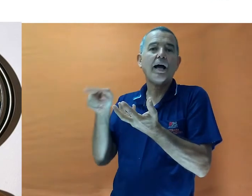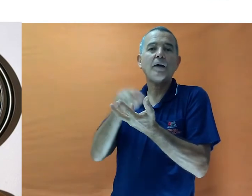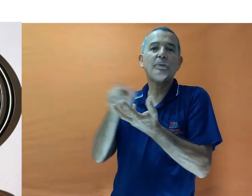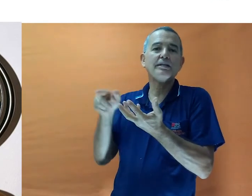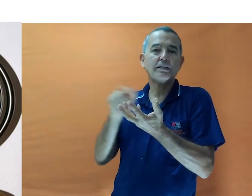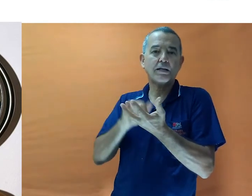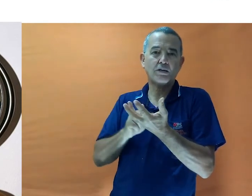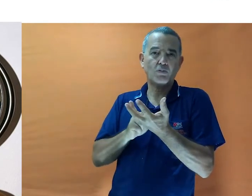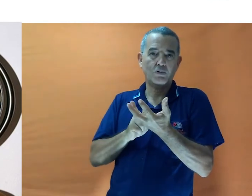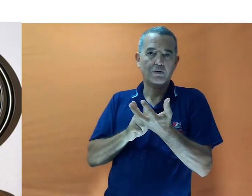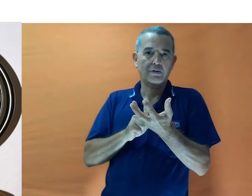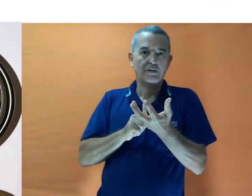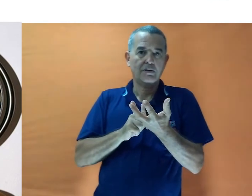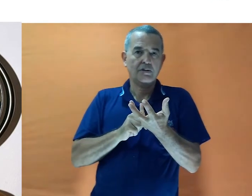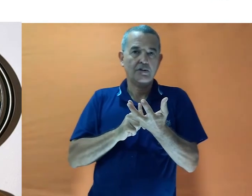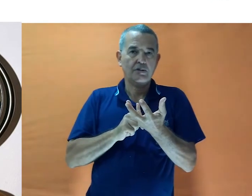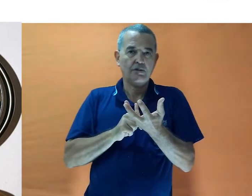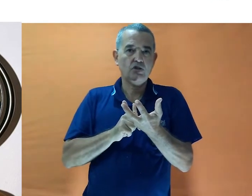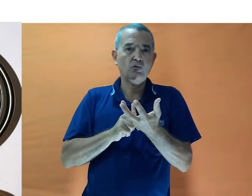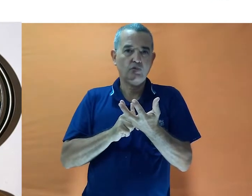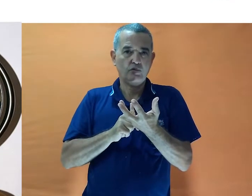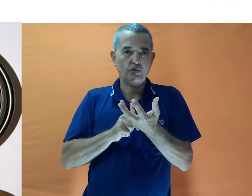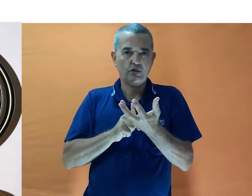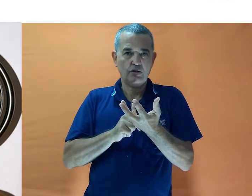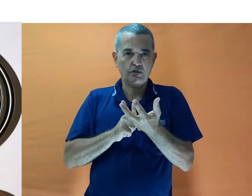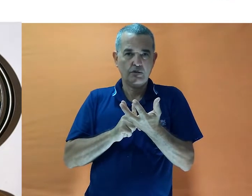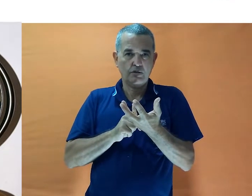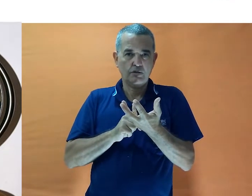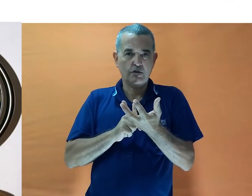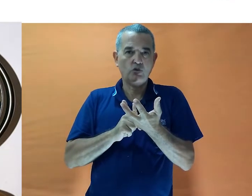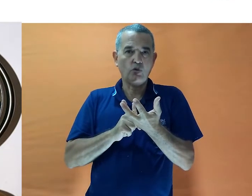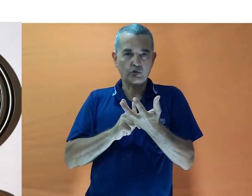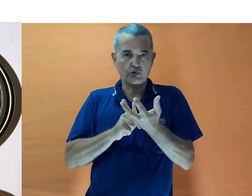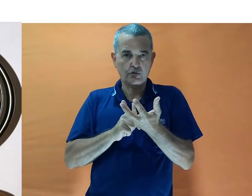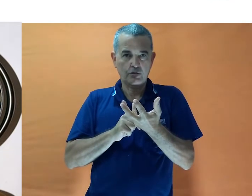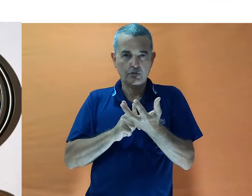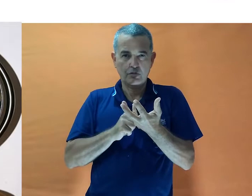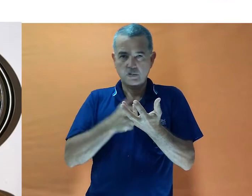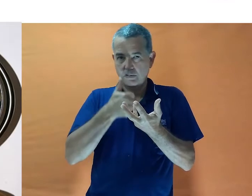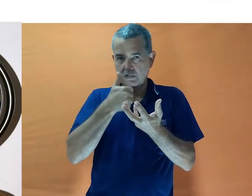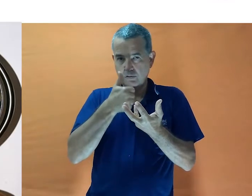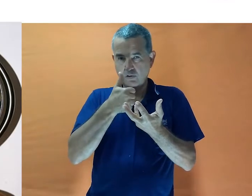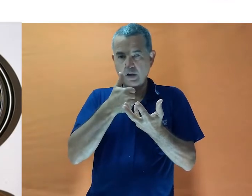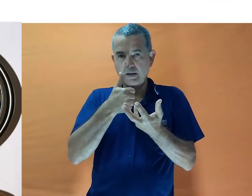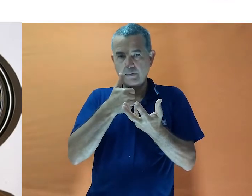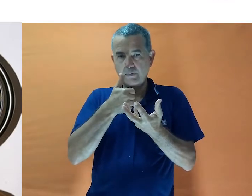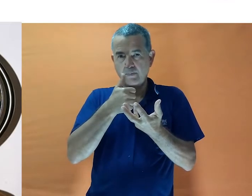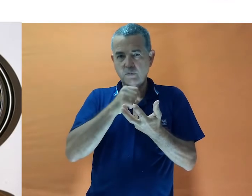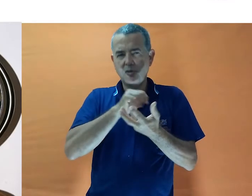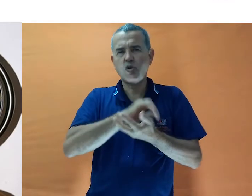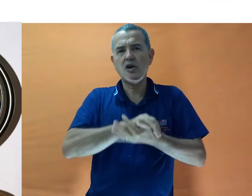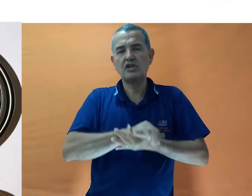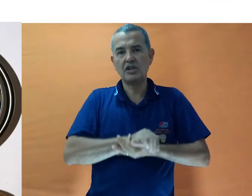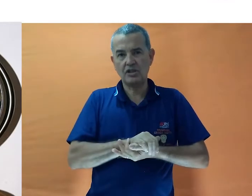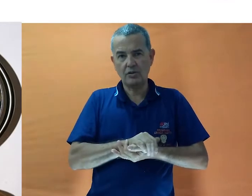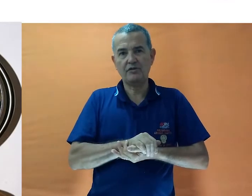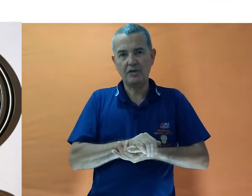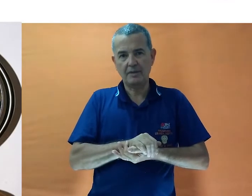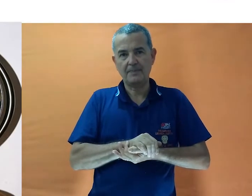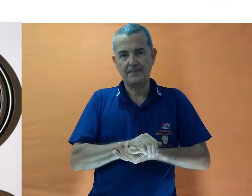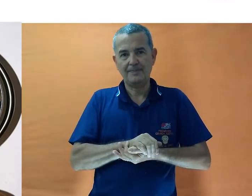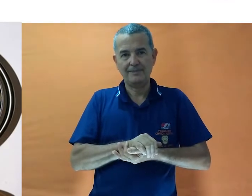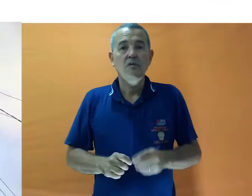a representação de um e do outro. Joia? Vamos corrigir a